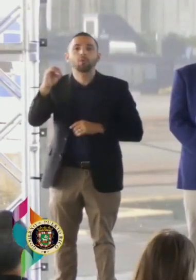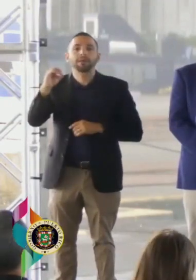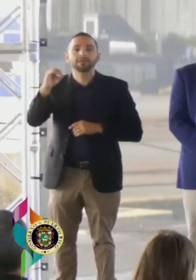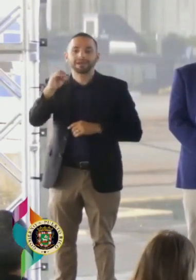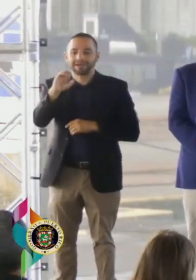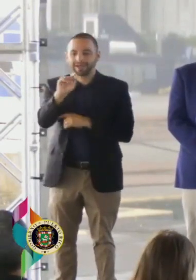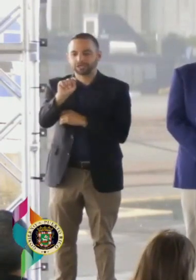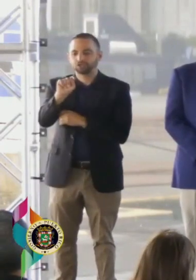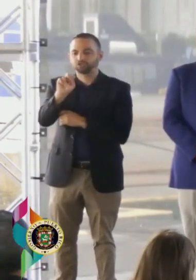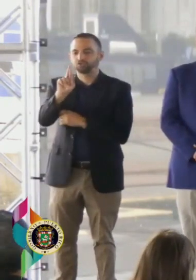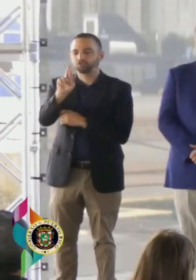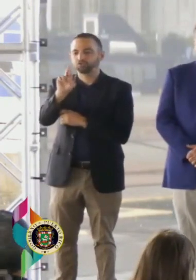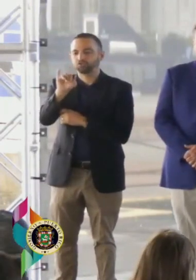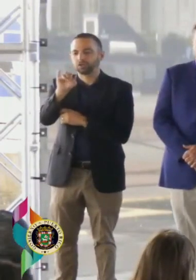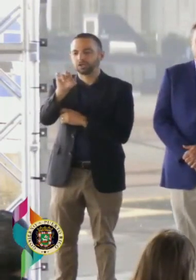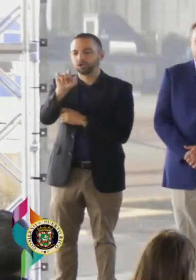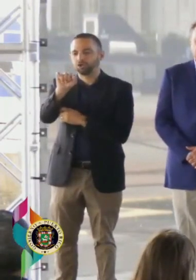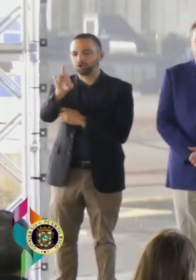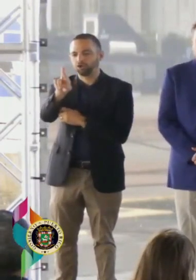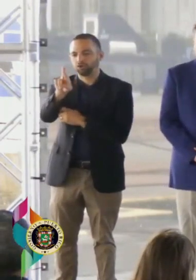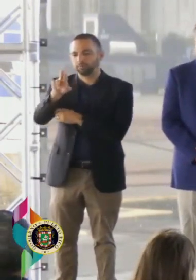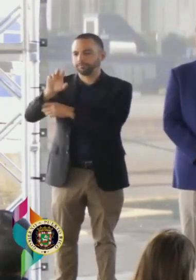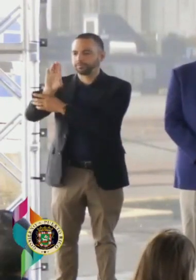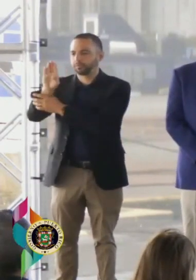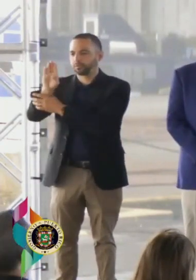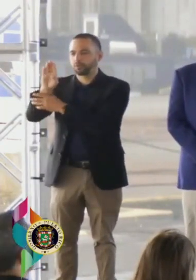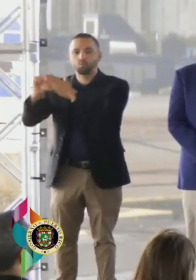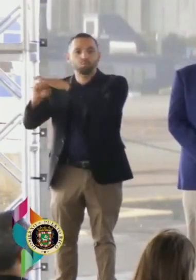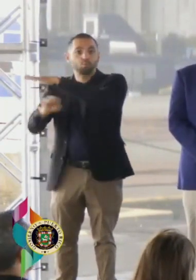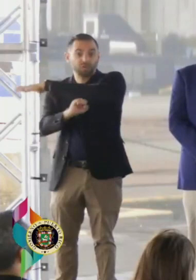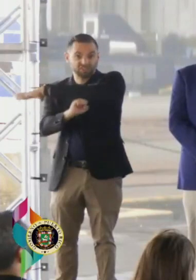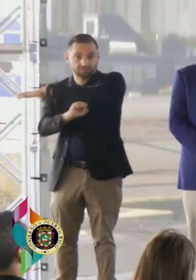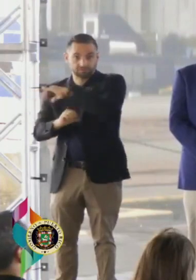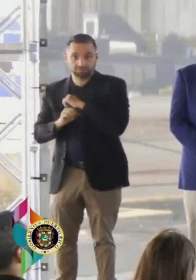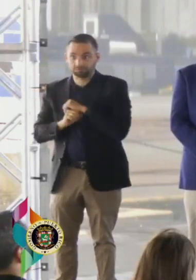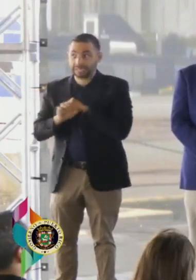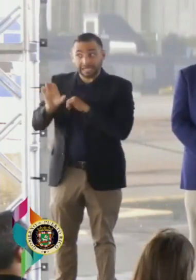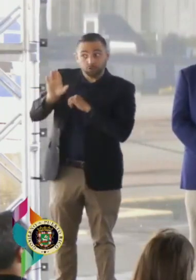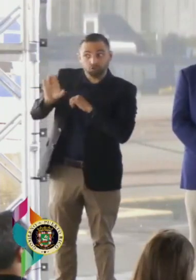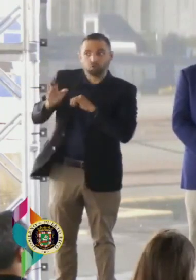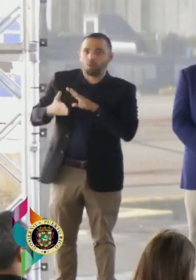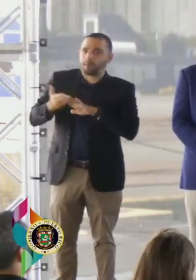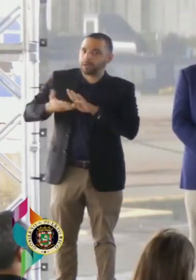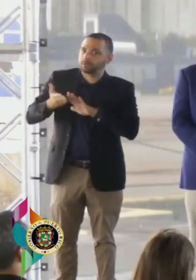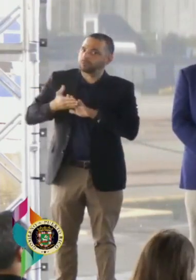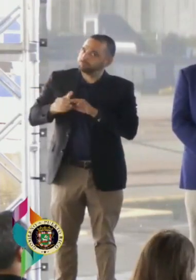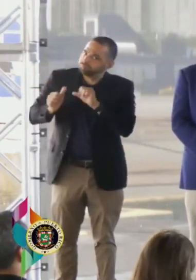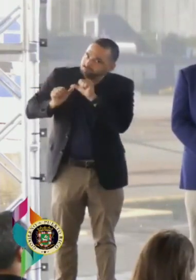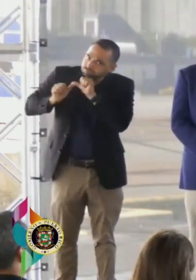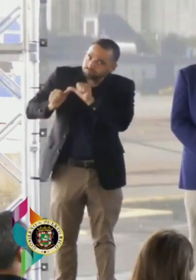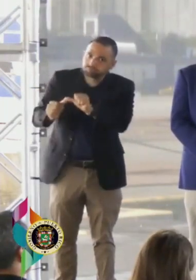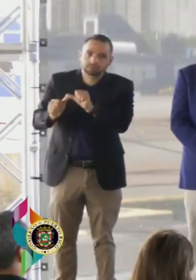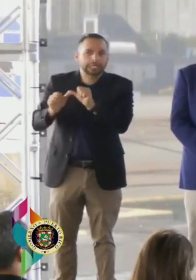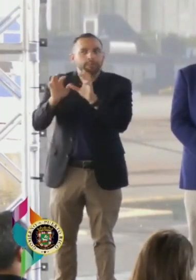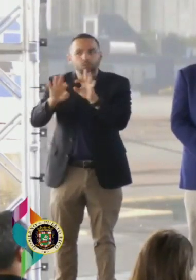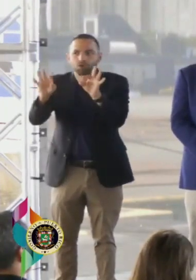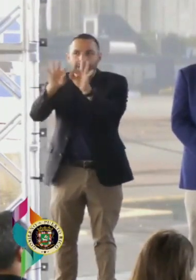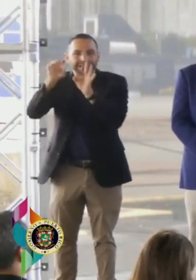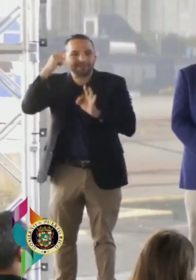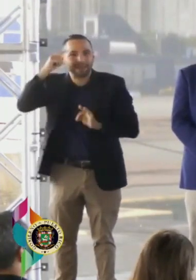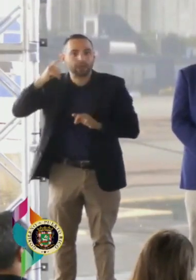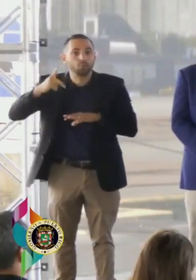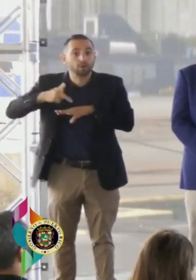Bridge para asegurar que no se afecten sus operaciones que son tan importantes para Puerto Rico una vez